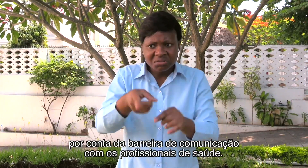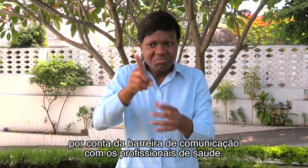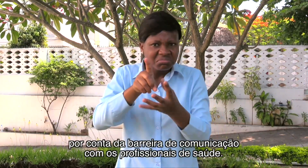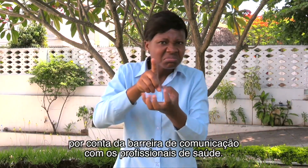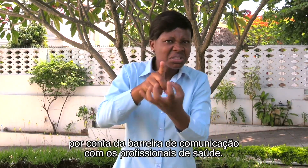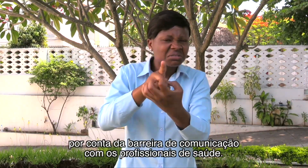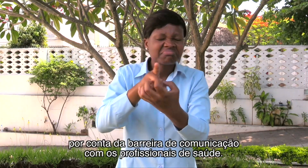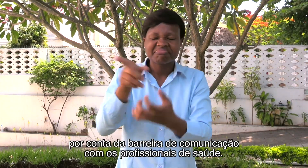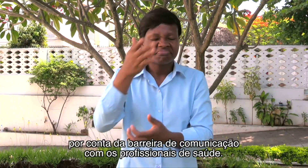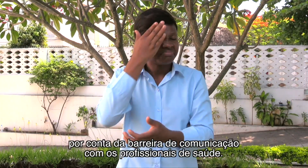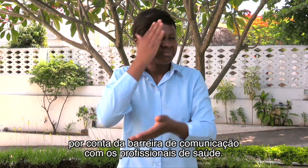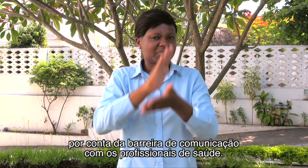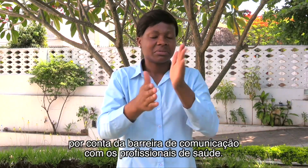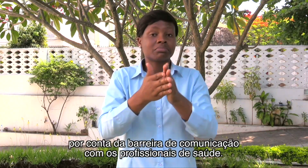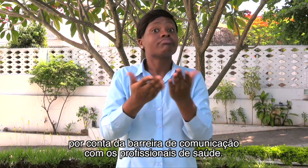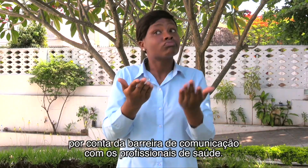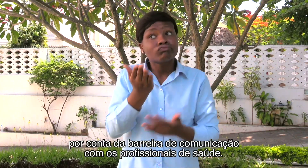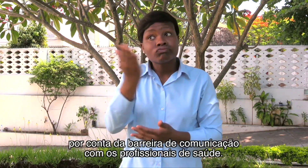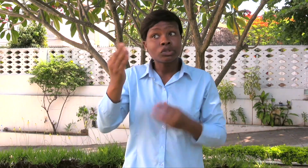de comunicação com os profissionais de saúde.